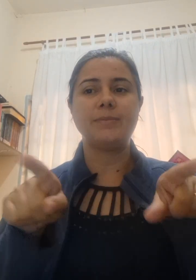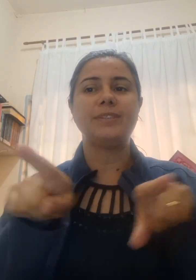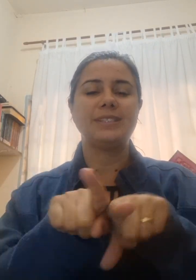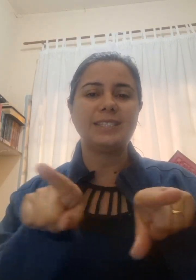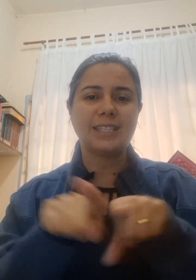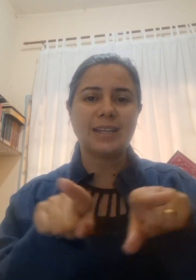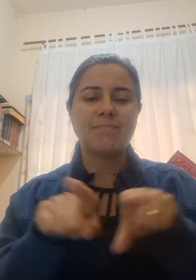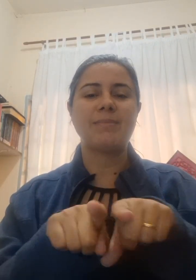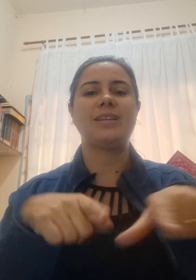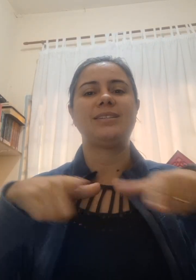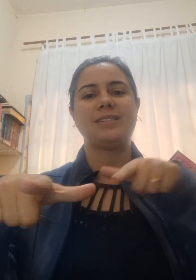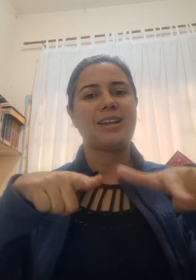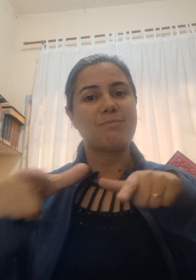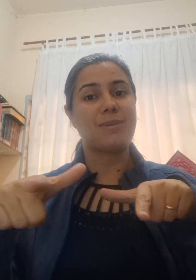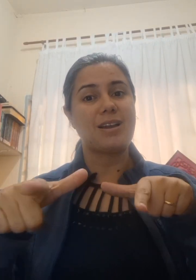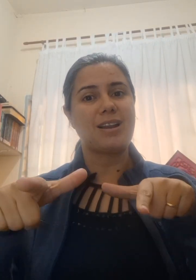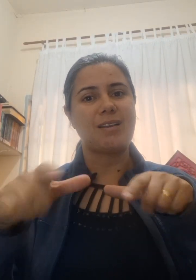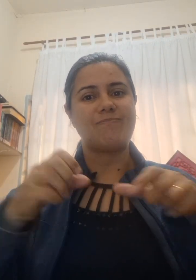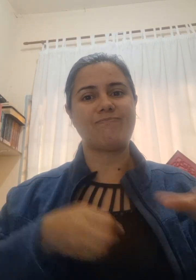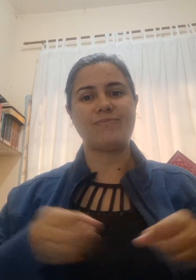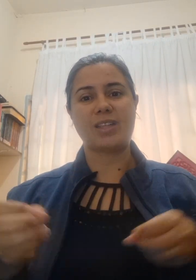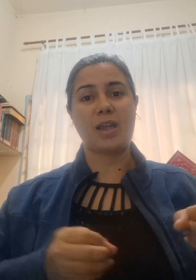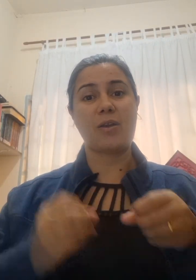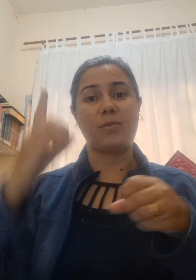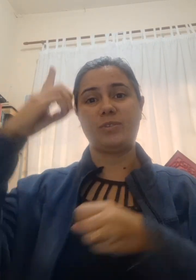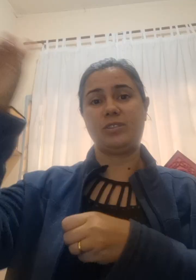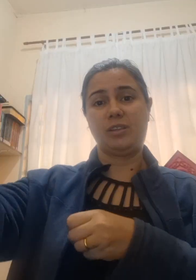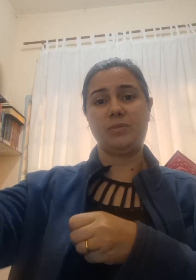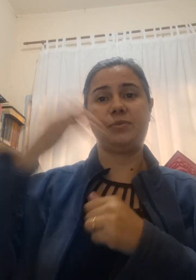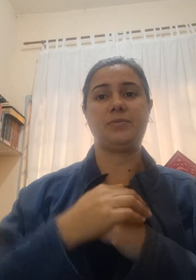também precisamos trabalhar na obra de Deus.